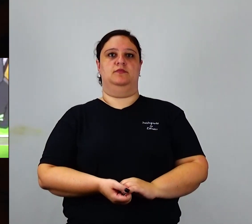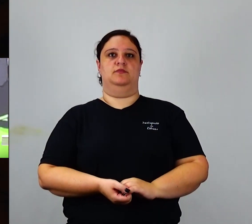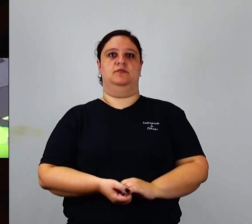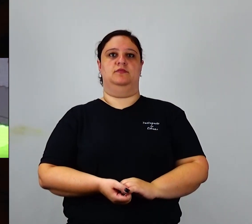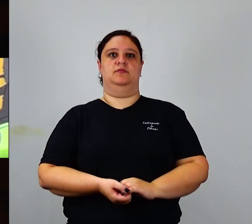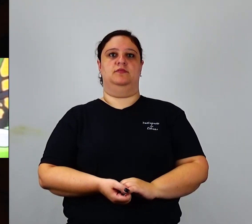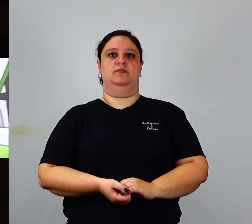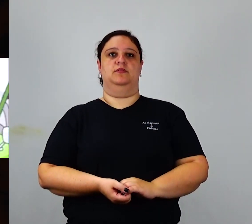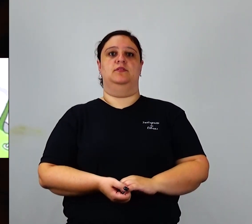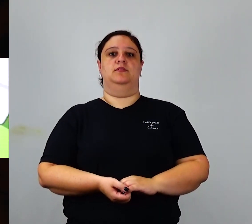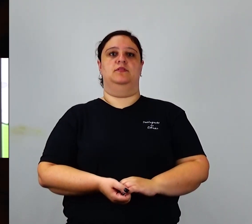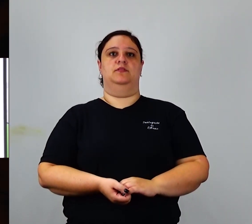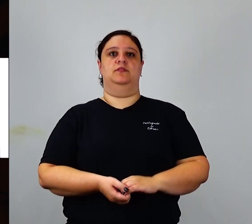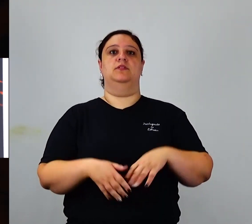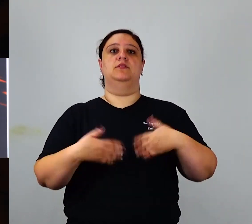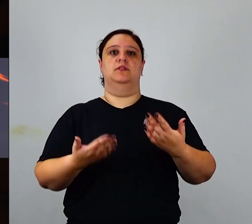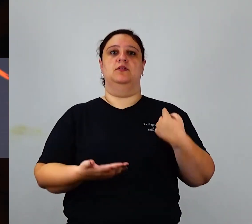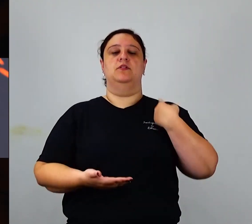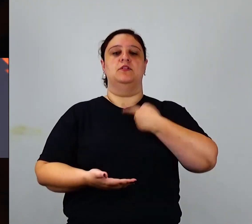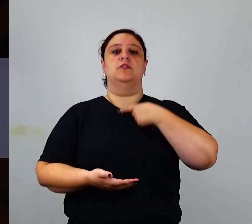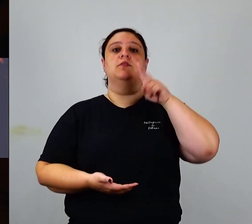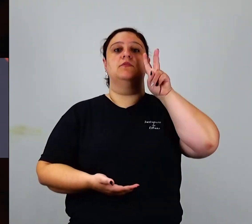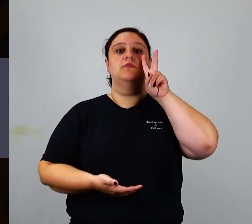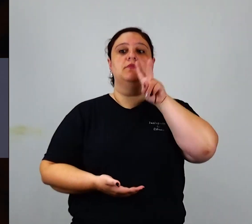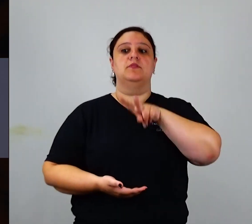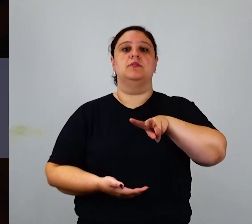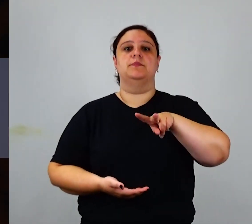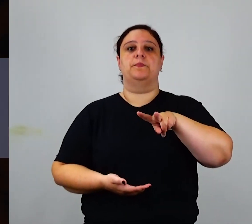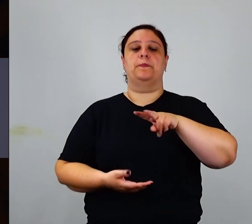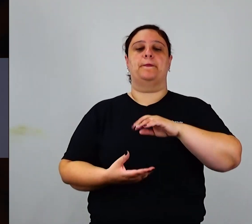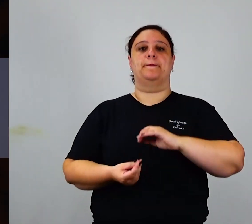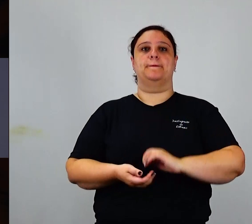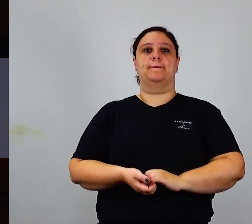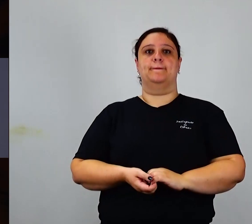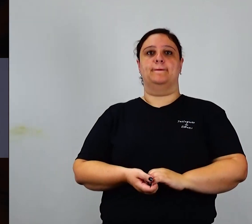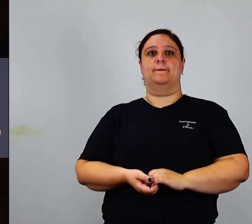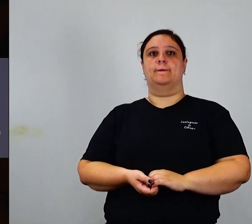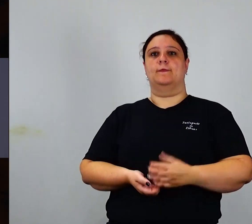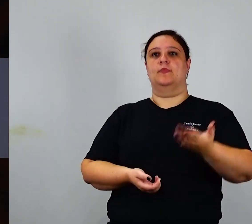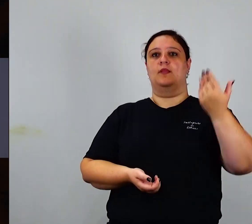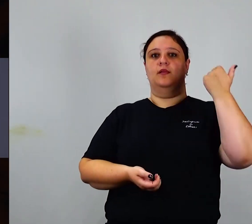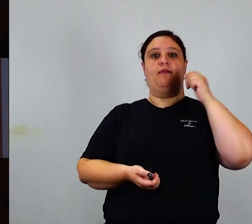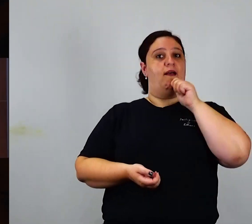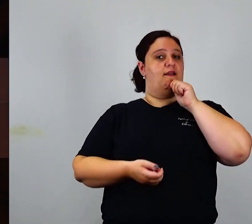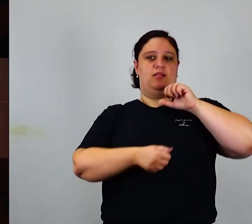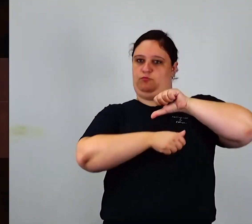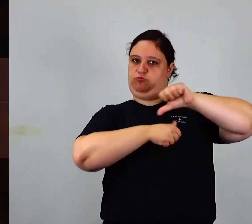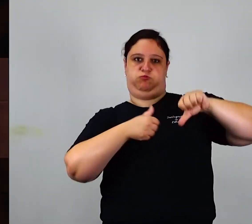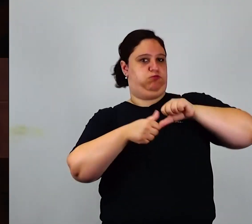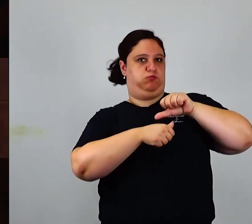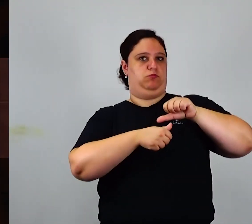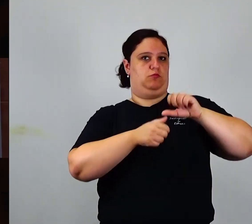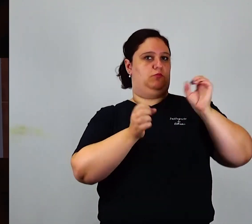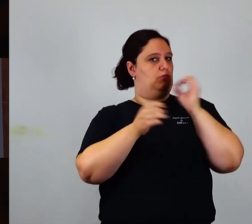Então, em certo sentido, irmãos, quando nós olhamos para você hoje, antes de terminar a transformação,